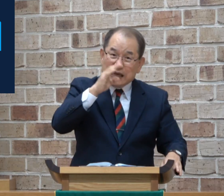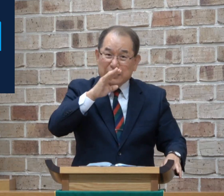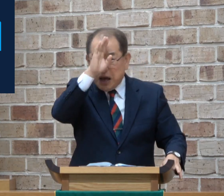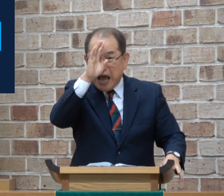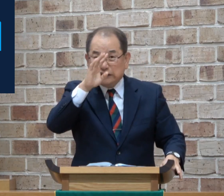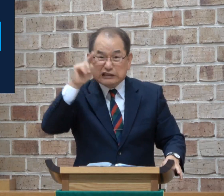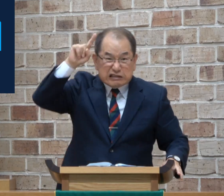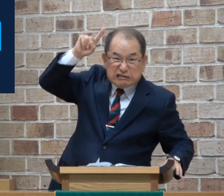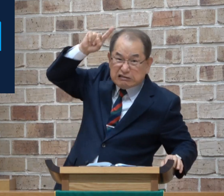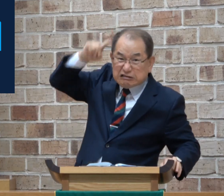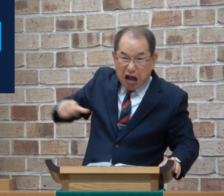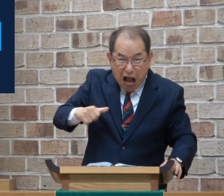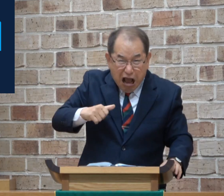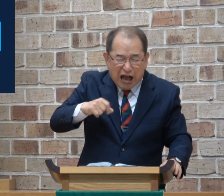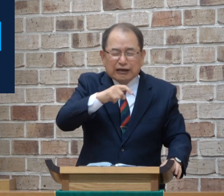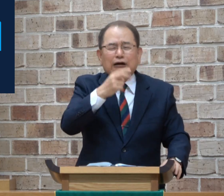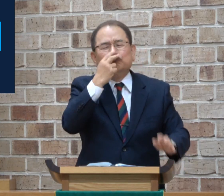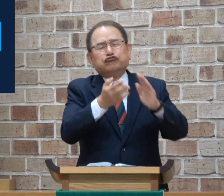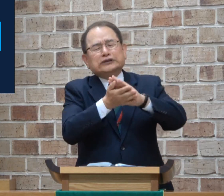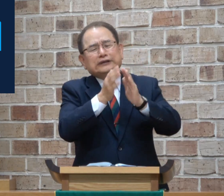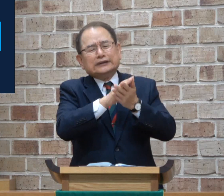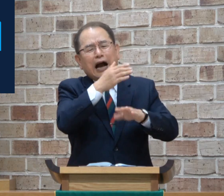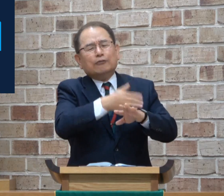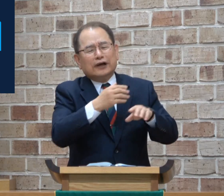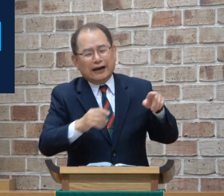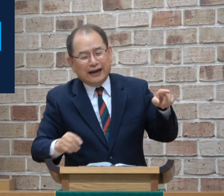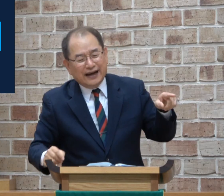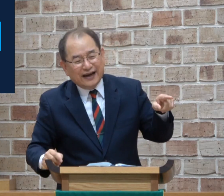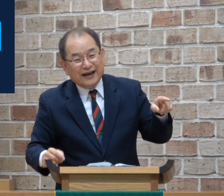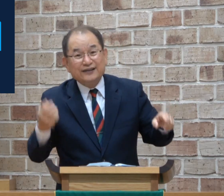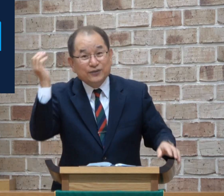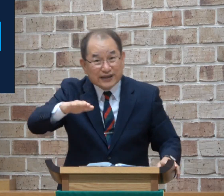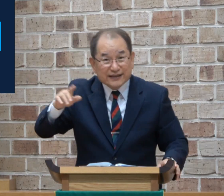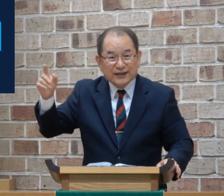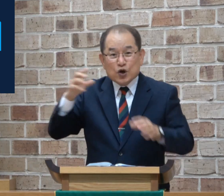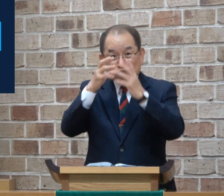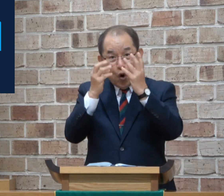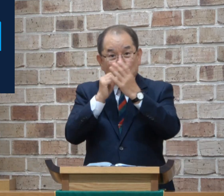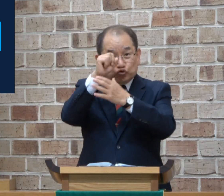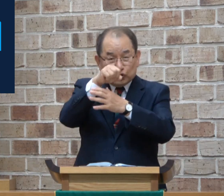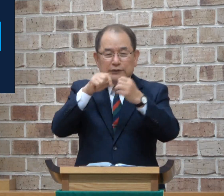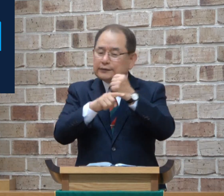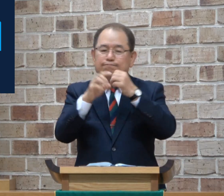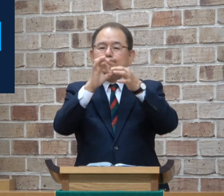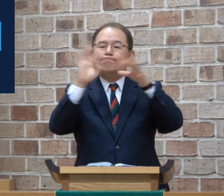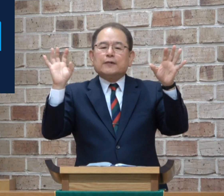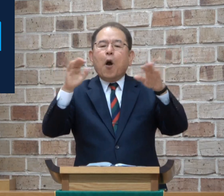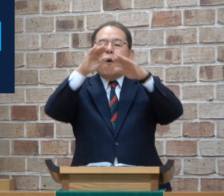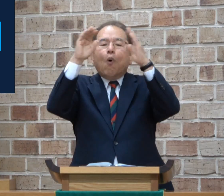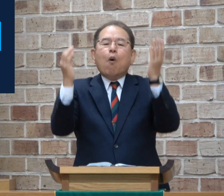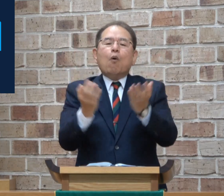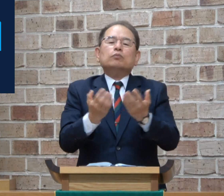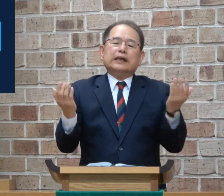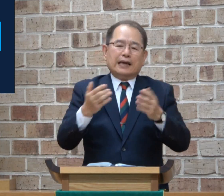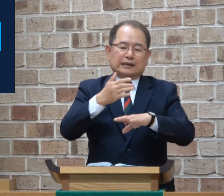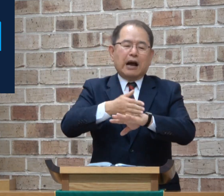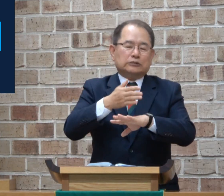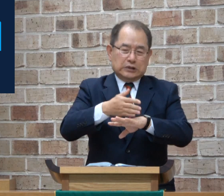그렇지 못할 때 짜증내고 불평하는 것이 유치한 감사입니다. 그러나 성숙한 감사는 모든 일에 잘 될 때나 안 될